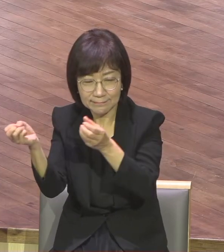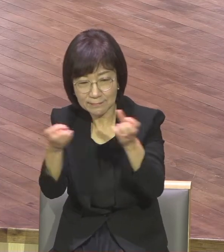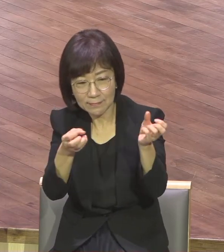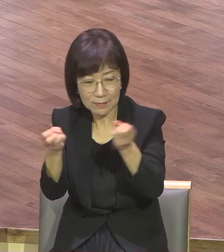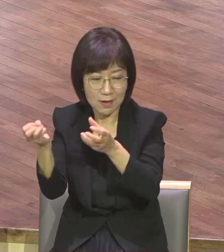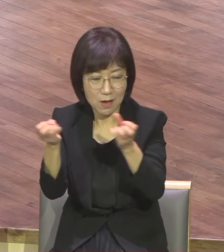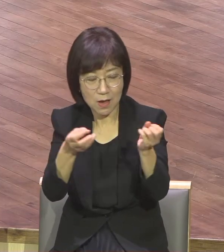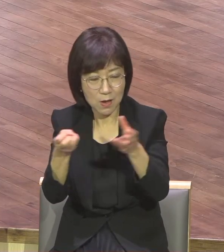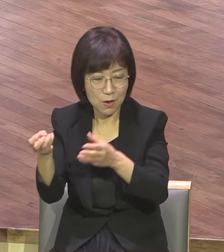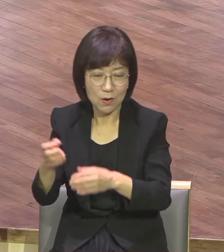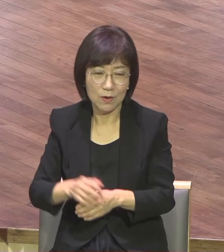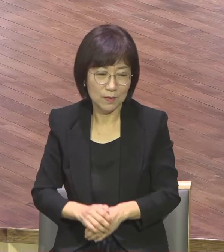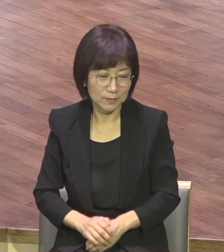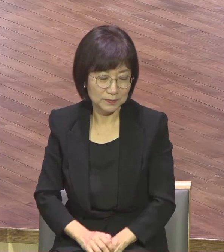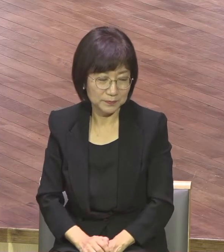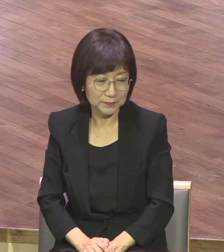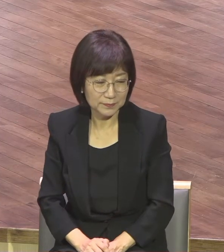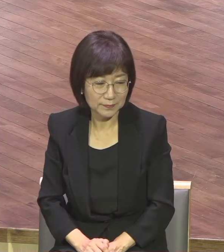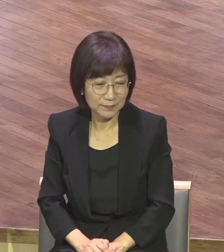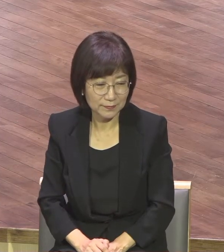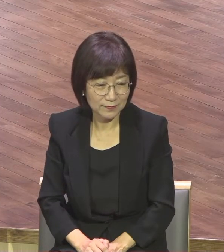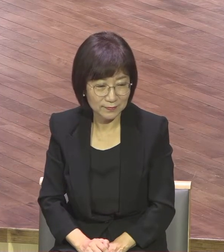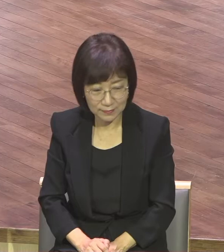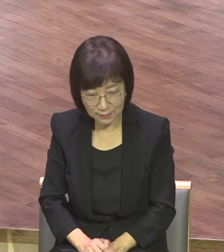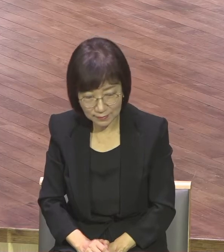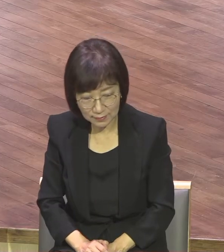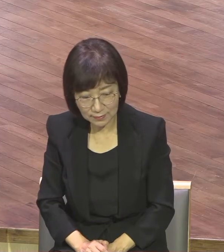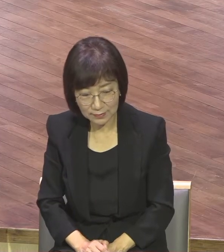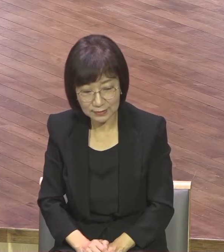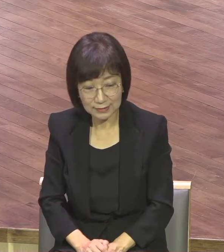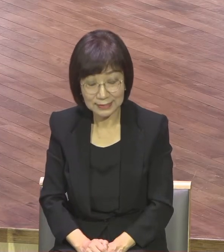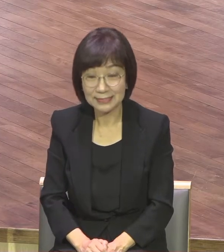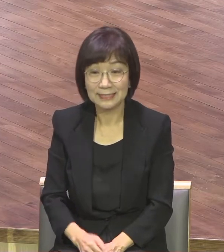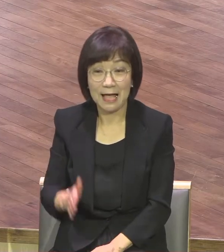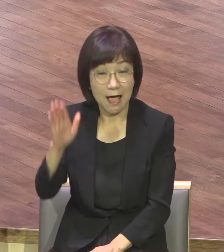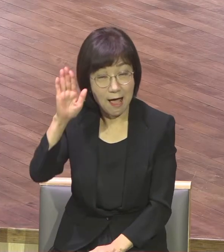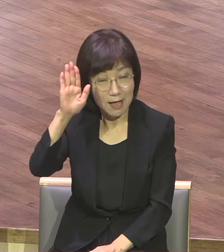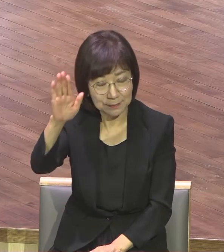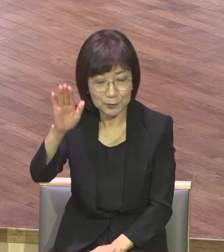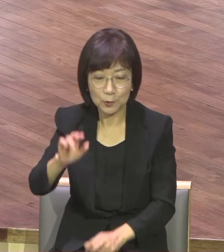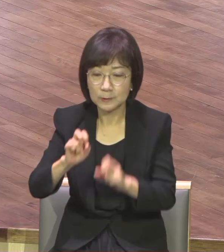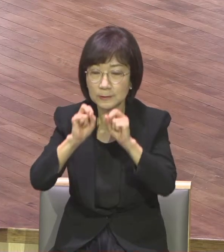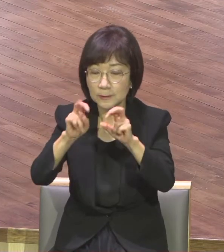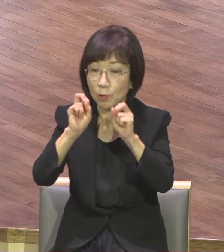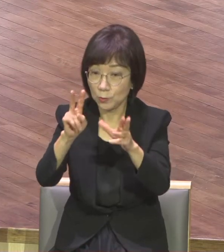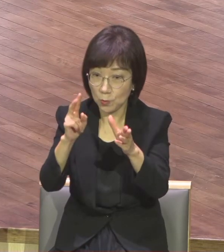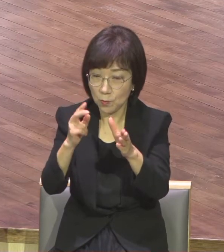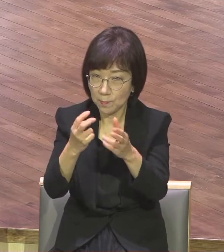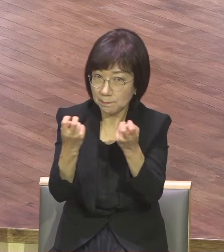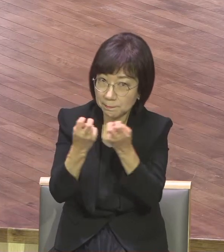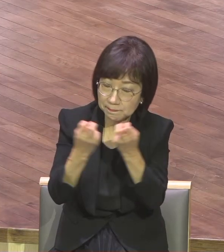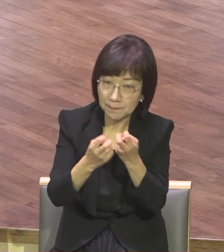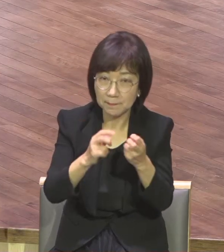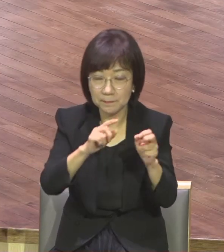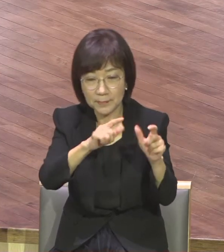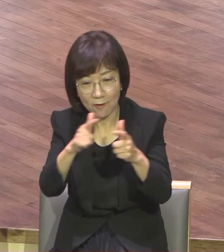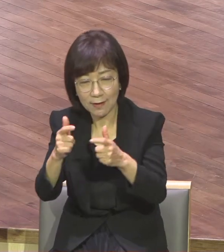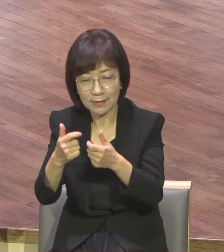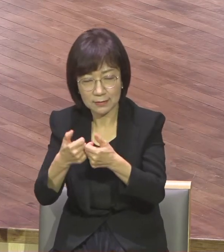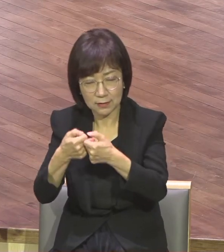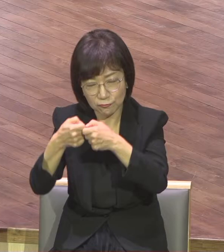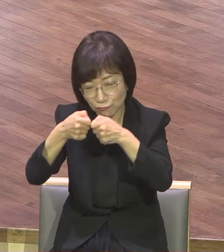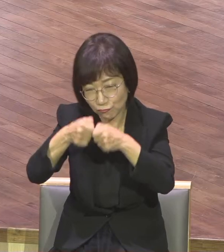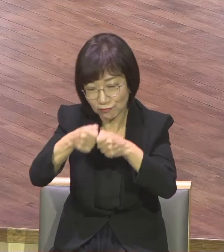전부 앞으로 우리가 이 스타트 일만 해야 되는데 이 교회를 어떻게 끌어갈지, 어떻게 전도하고 어떻게 선교할 것이냐,